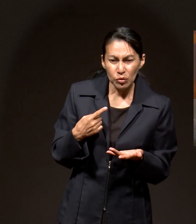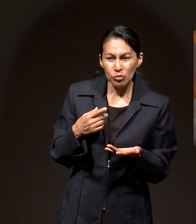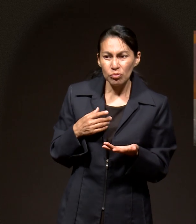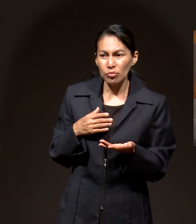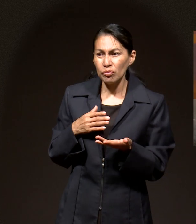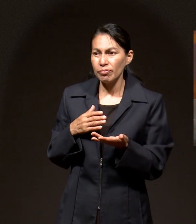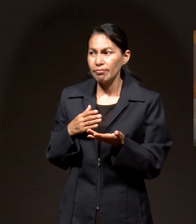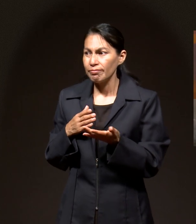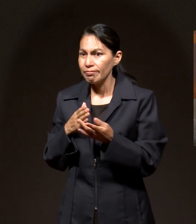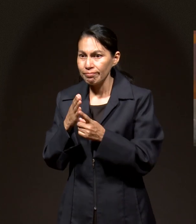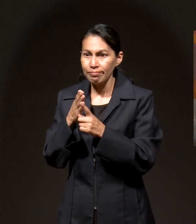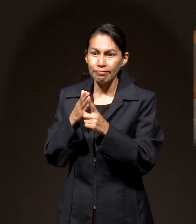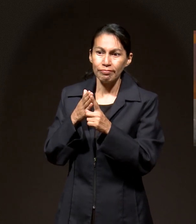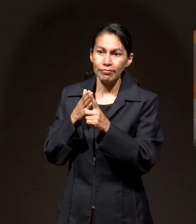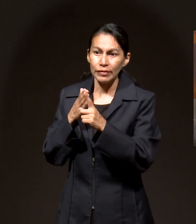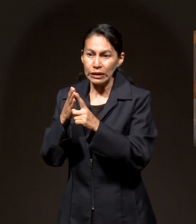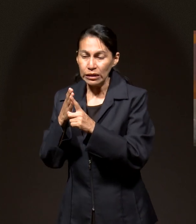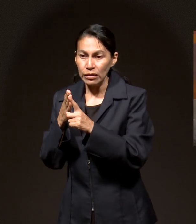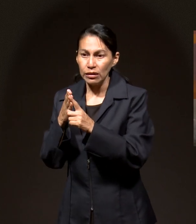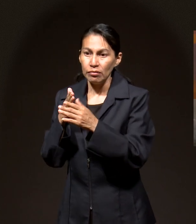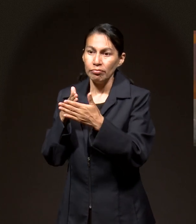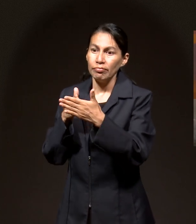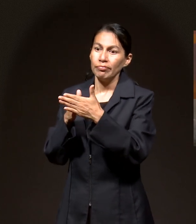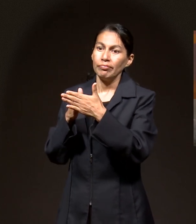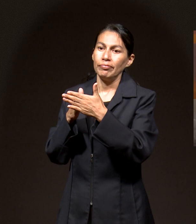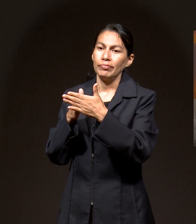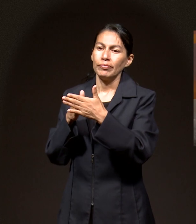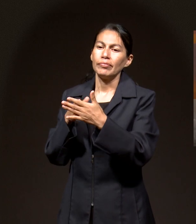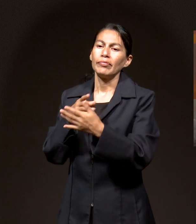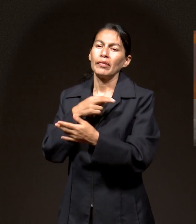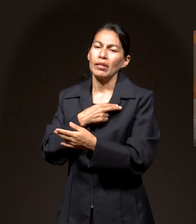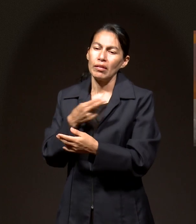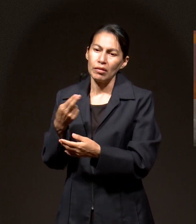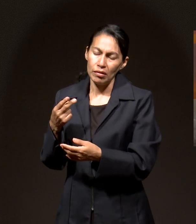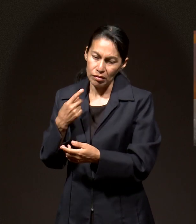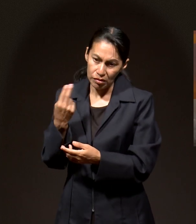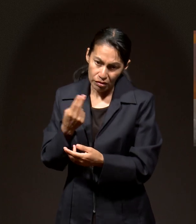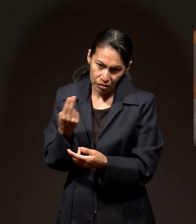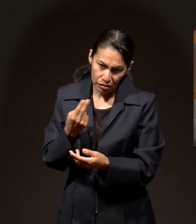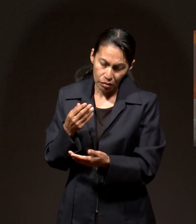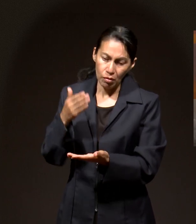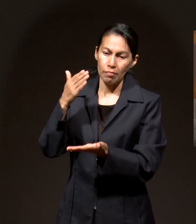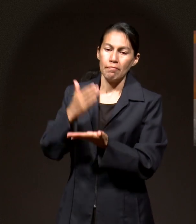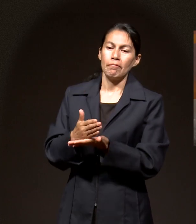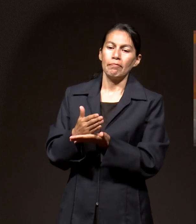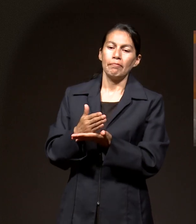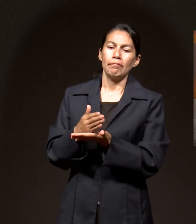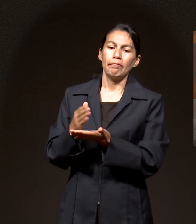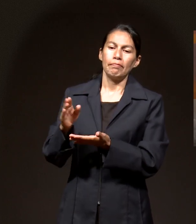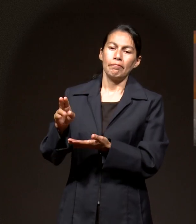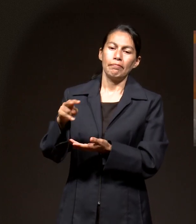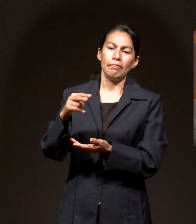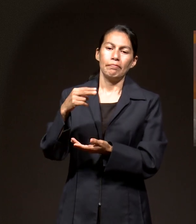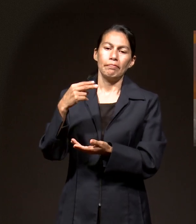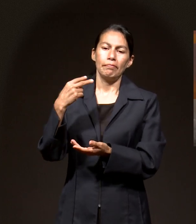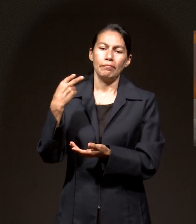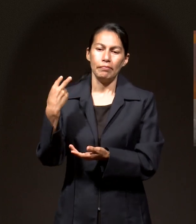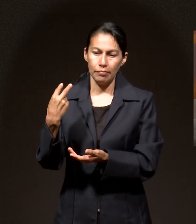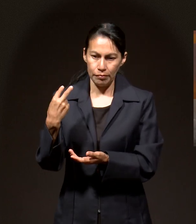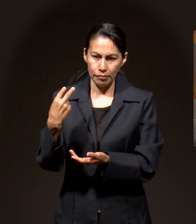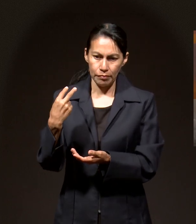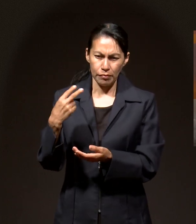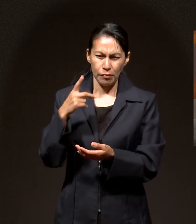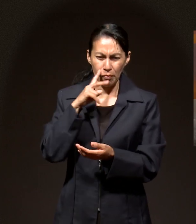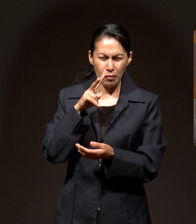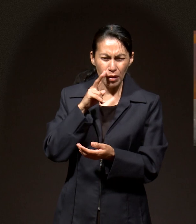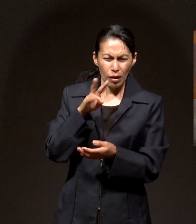cual tenemos algún desafío enfrente, conviene parar y mirar hacia atrás. Y darnos cuenta que en muchas ocasiones, en